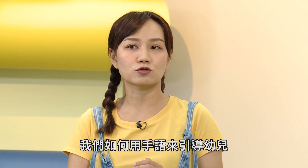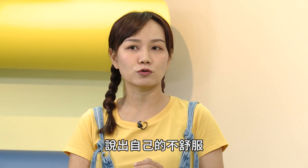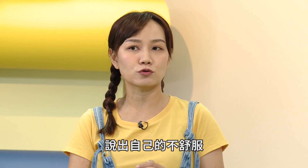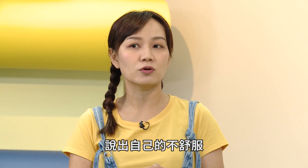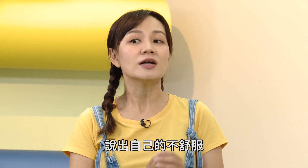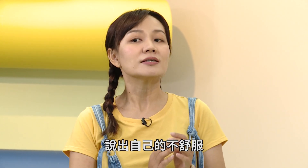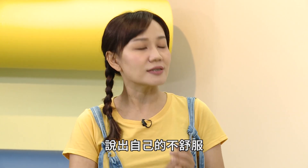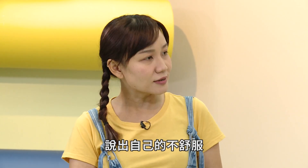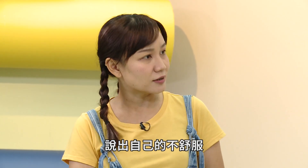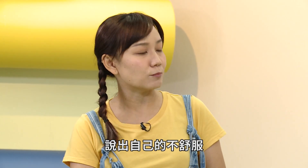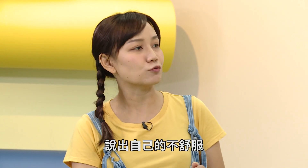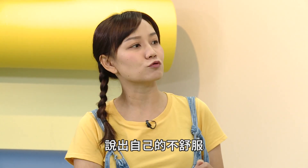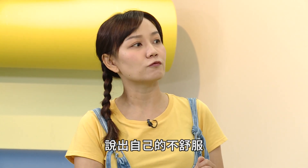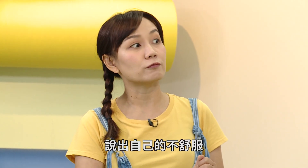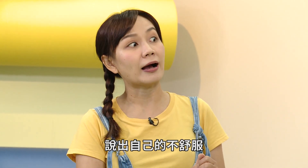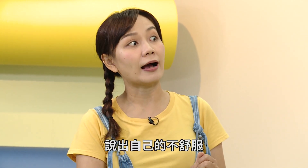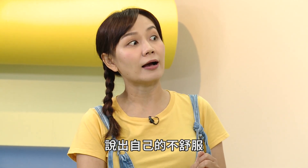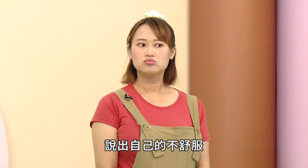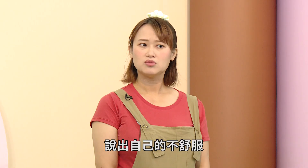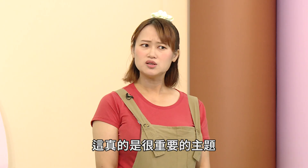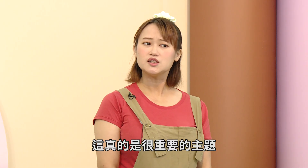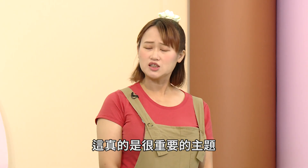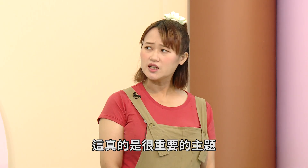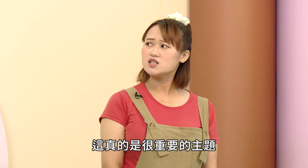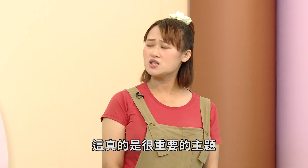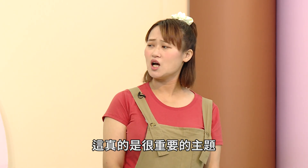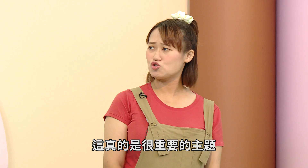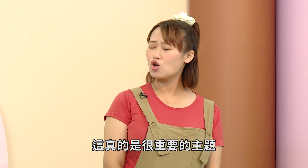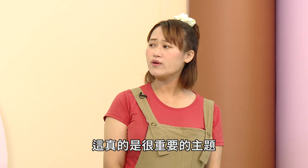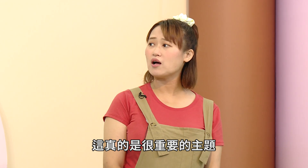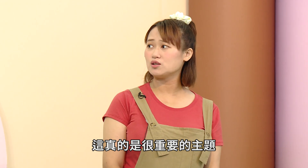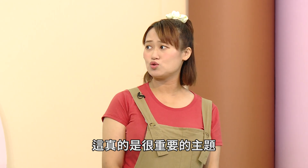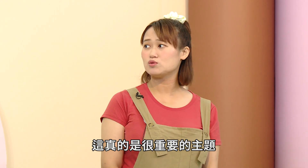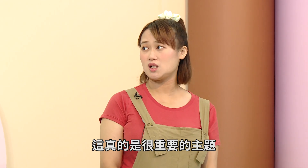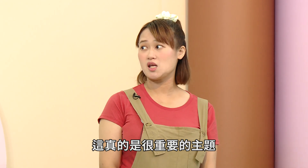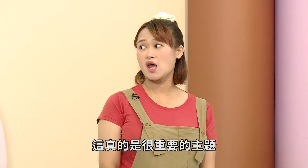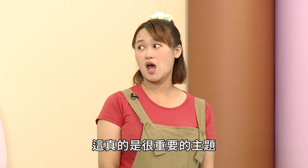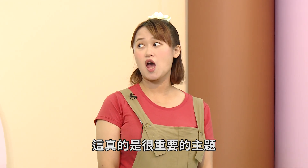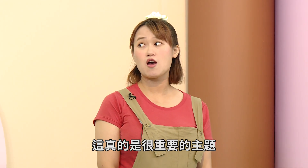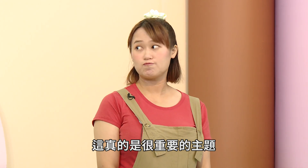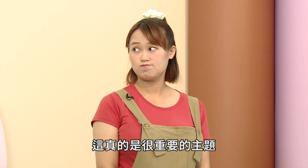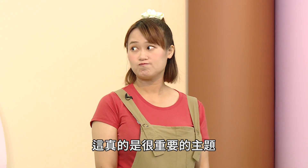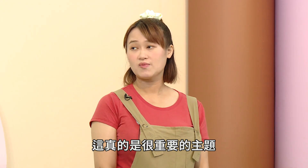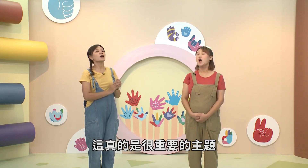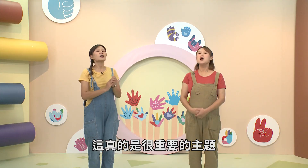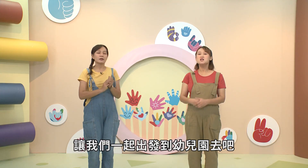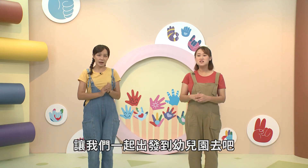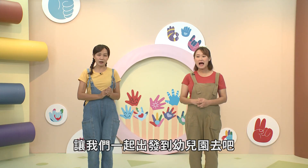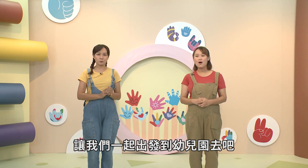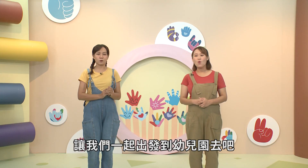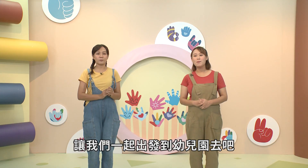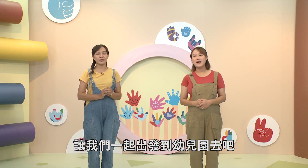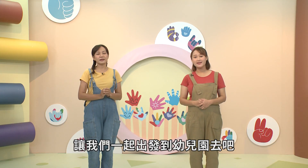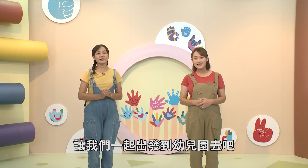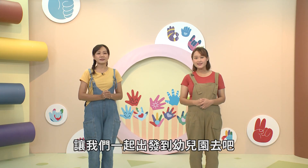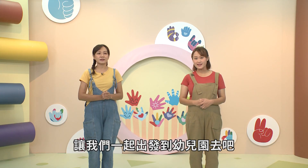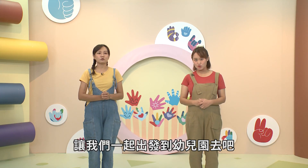出自己的不舒服吧。 这真的是很重要的主题耶。 让我们一起出